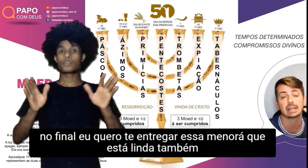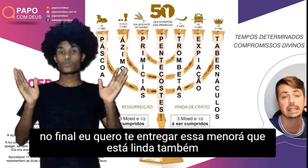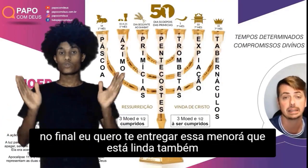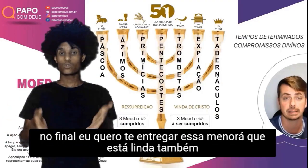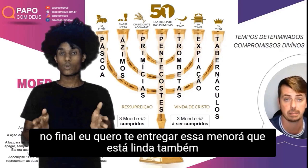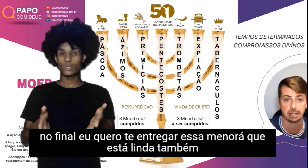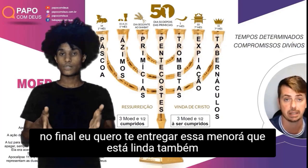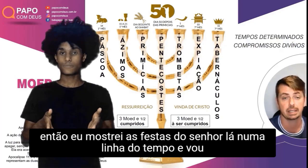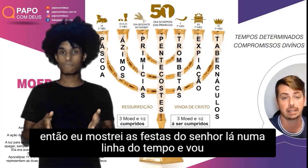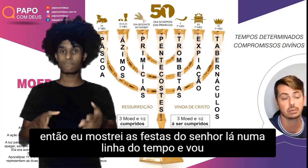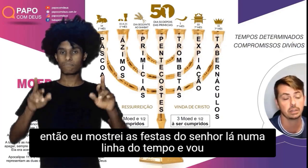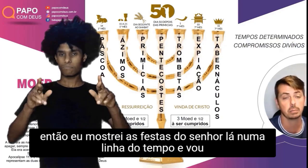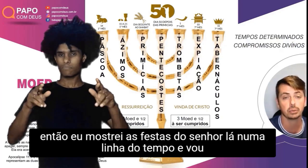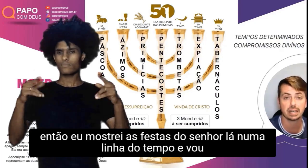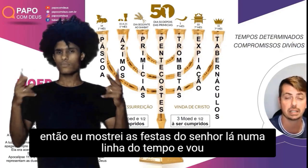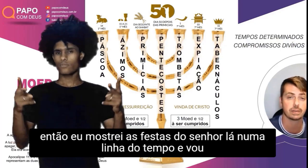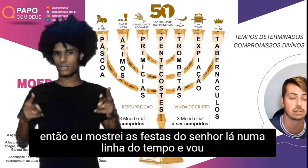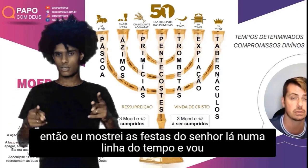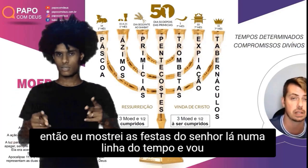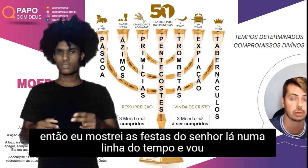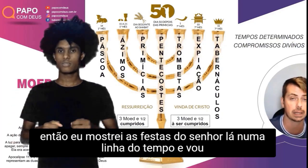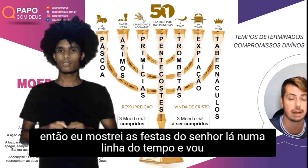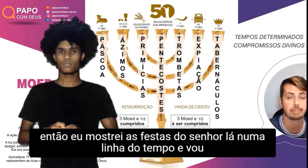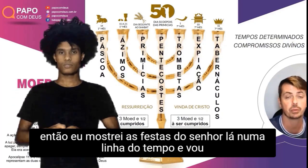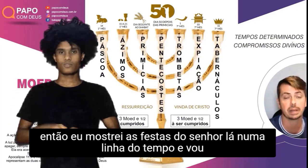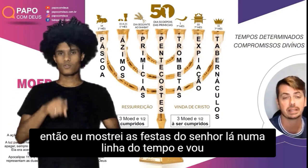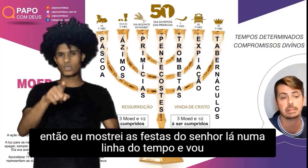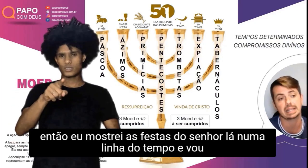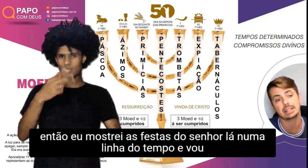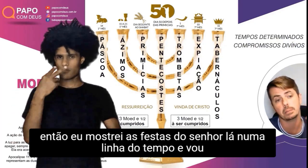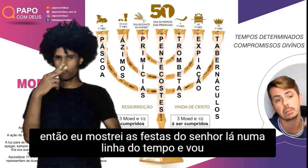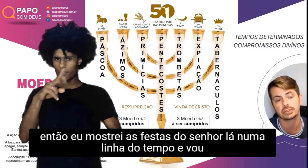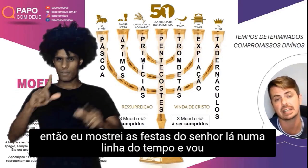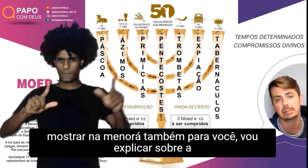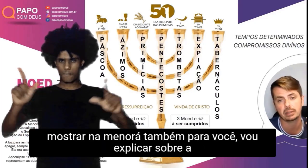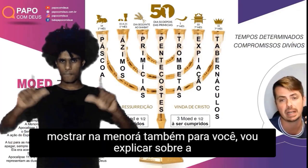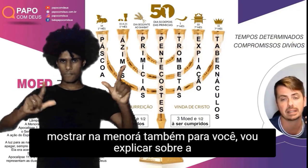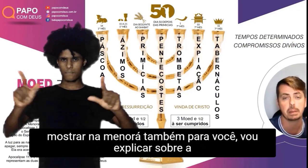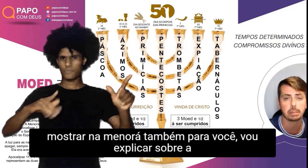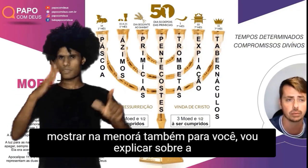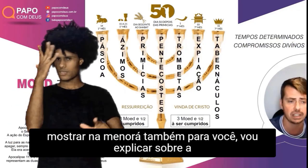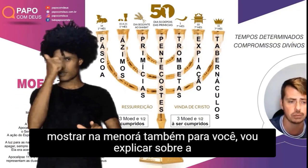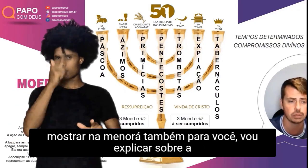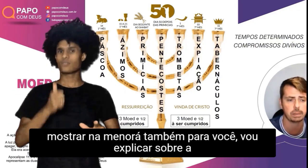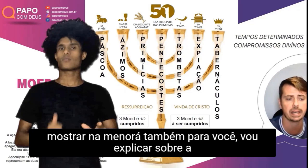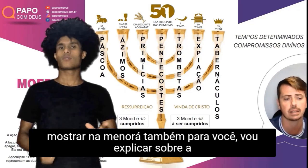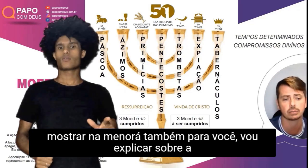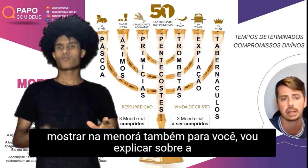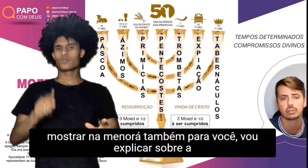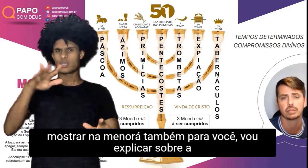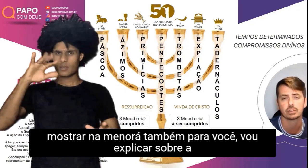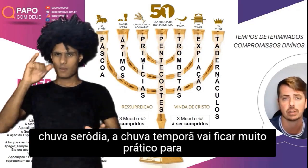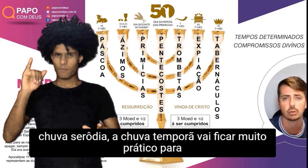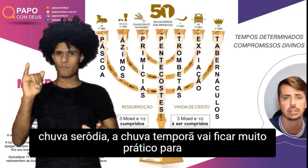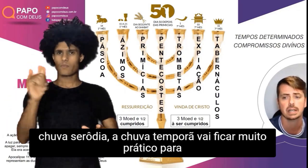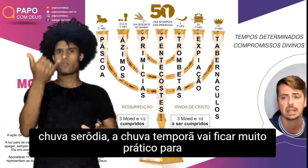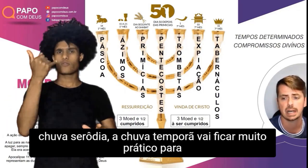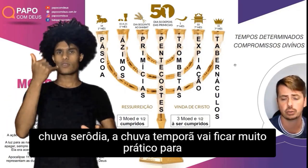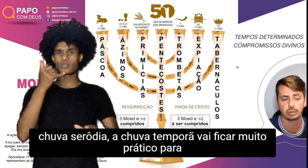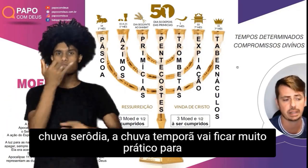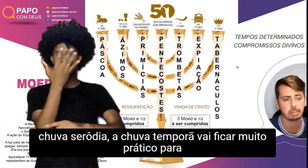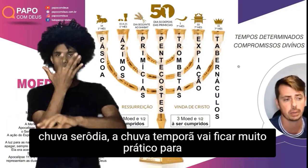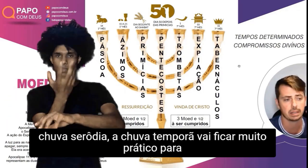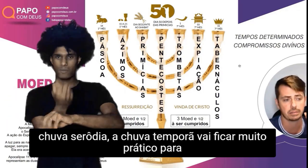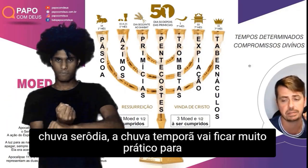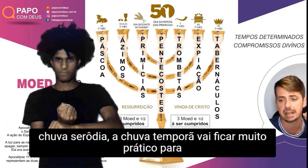menorá, que tá linda também. Então eu mostrei as festas do Senhor lá numa timeline, vou mostrar na menorá também para você, vou explicar sobre as chuvas serôdia,